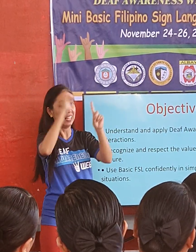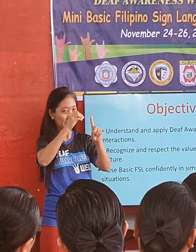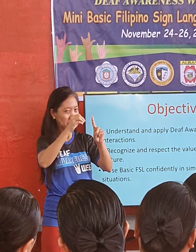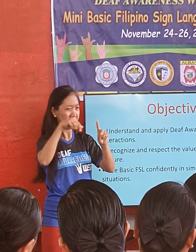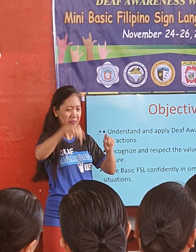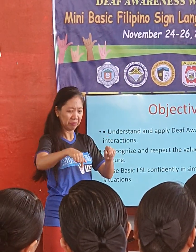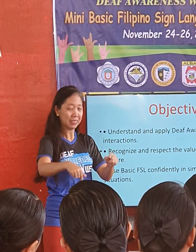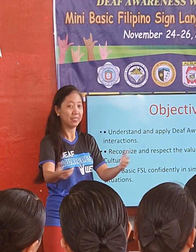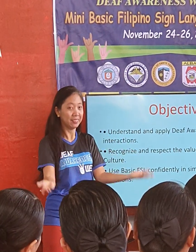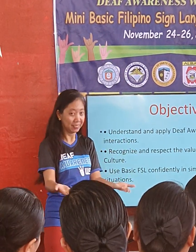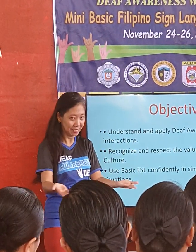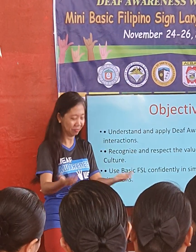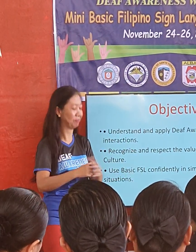Okay, and objectives.